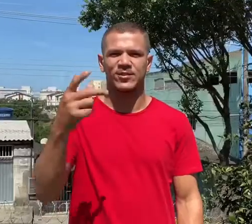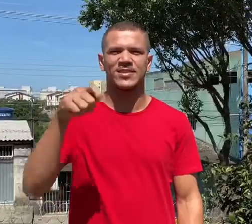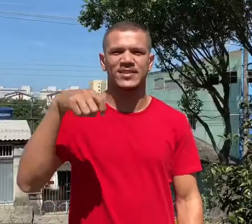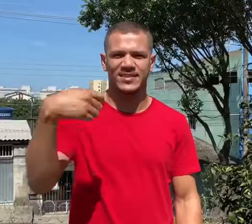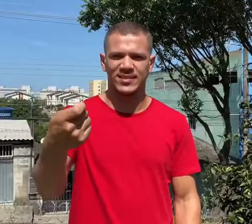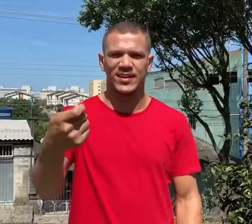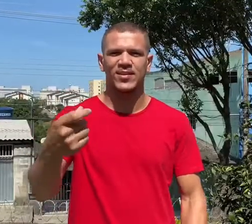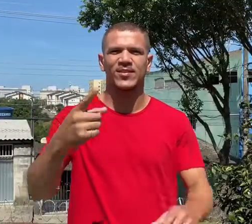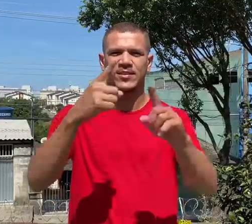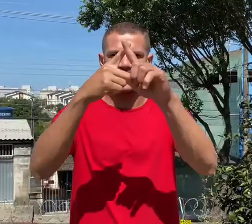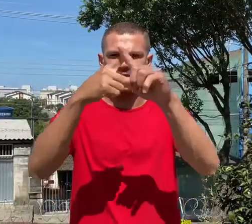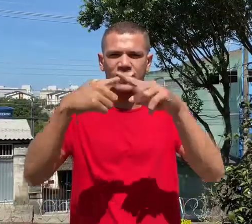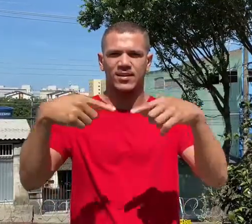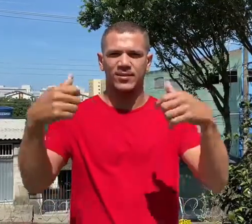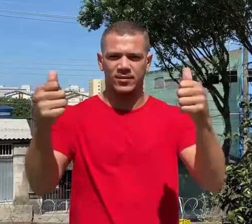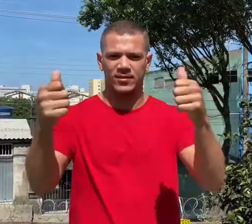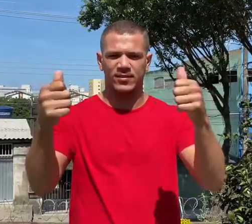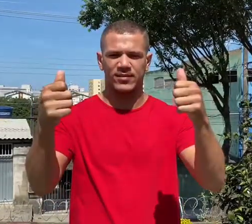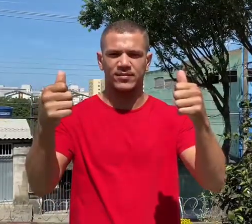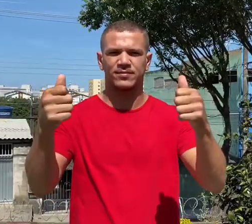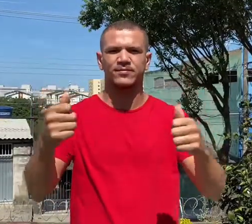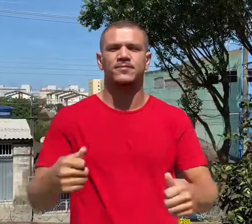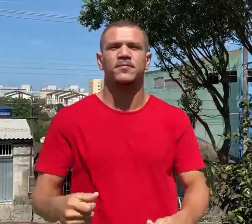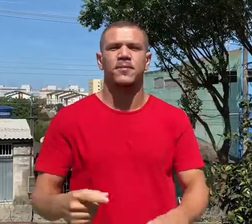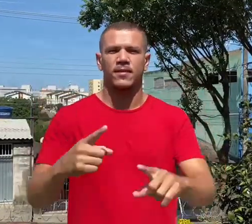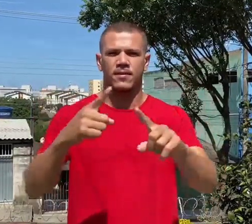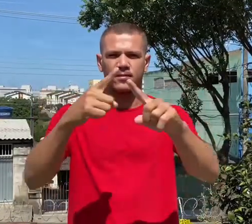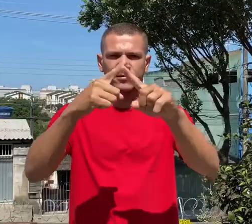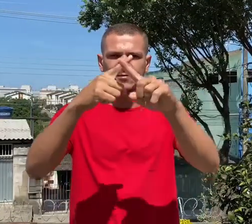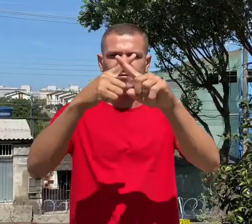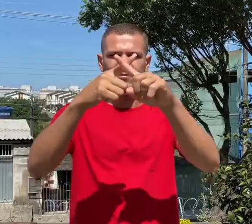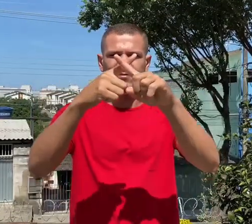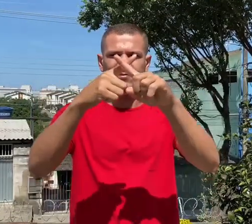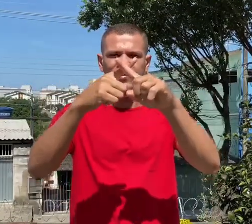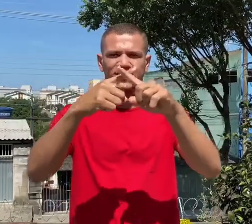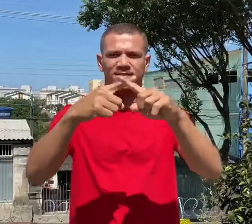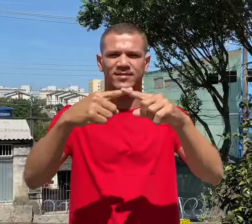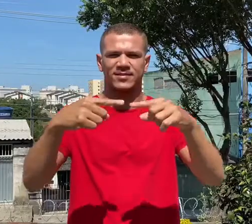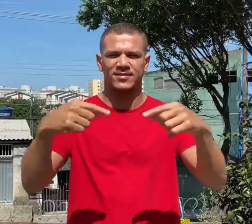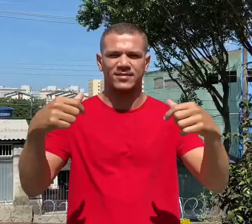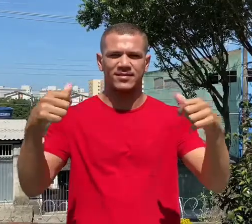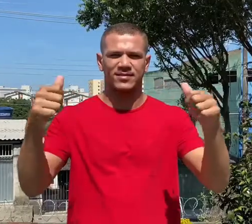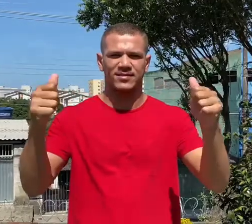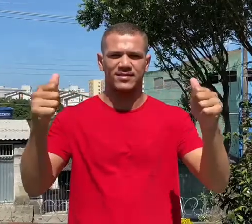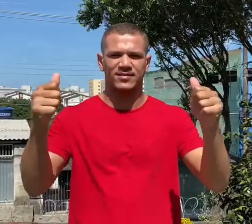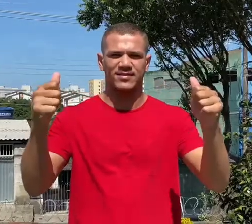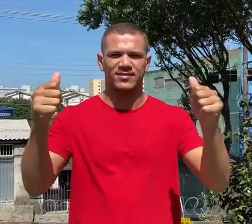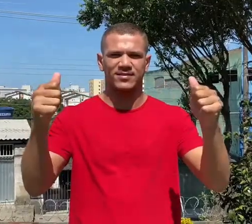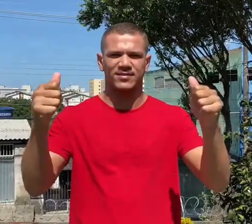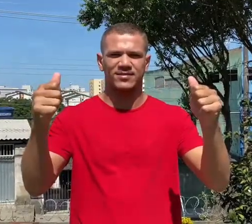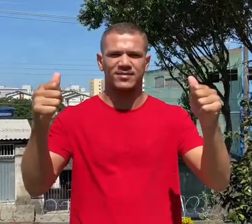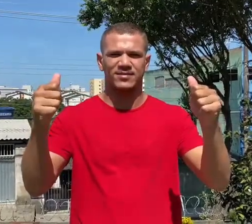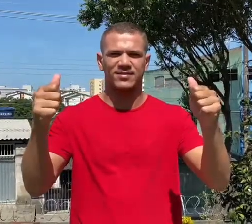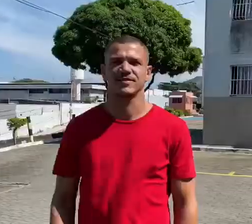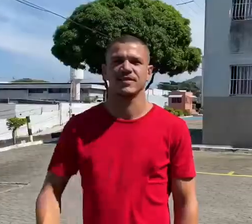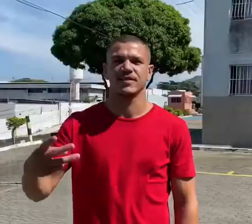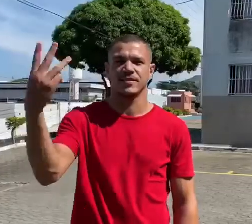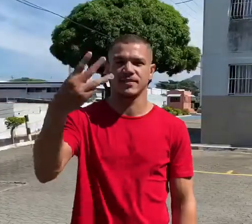O segundo sinal é da nossa comunidade âncora. Faz um X na frente e finaliza com a mão fechada.